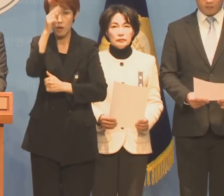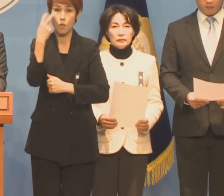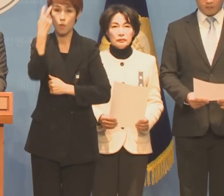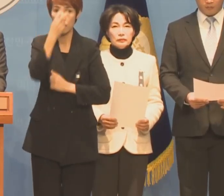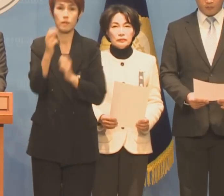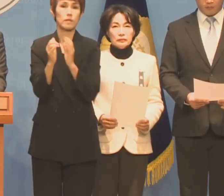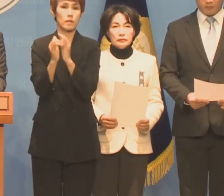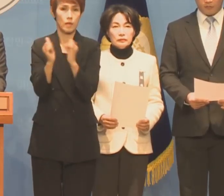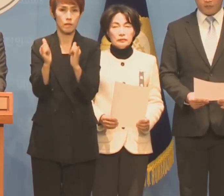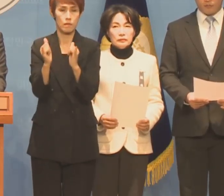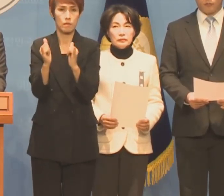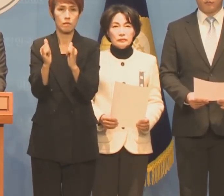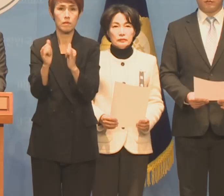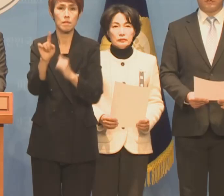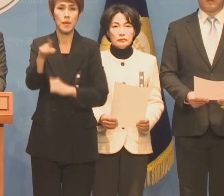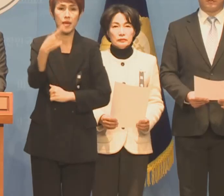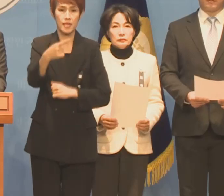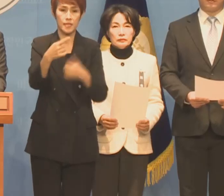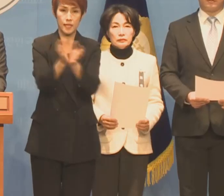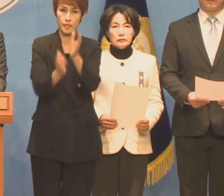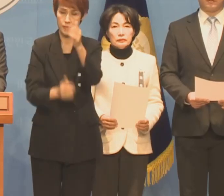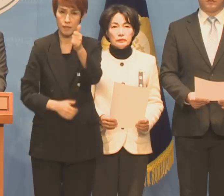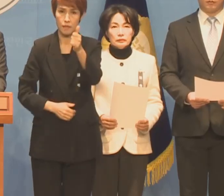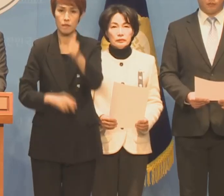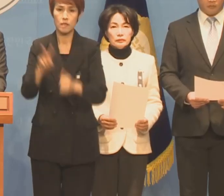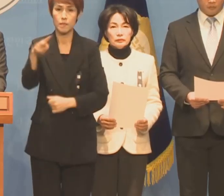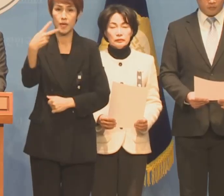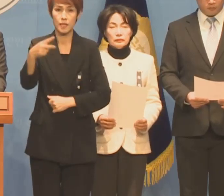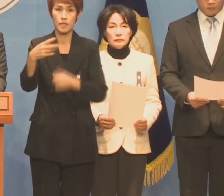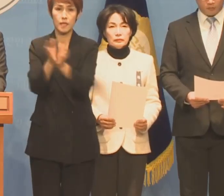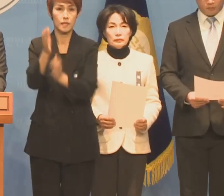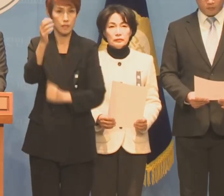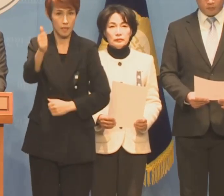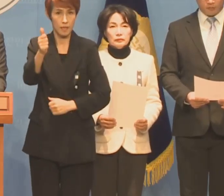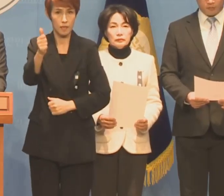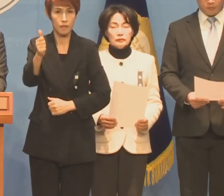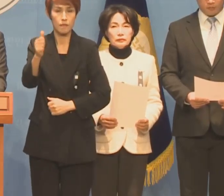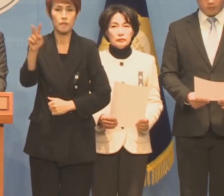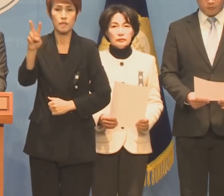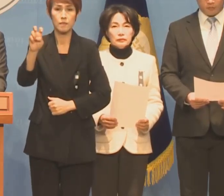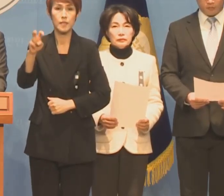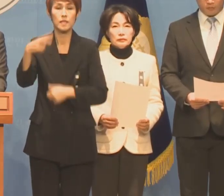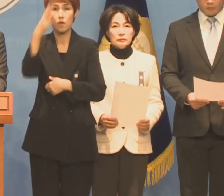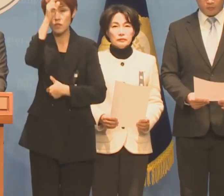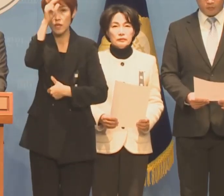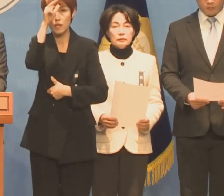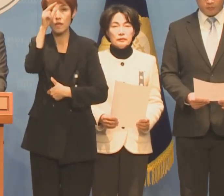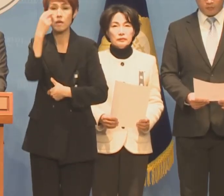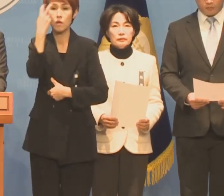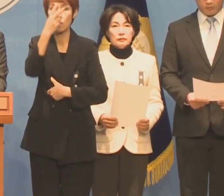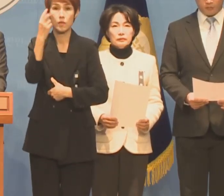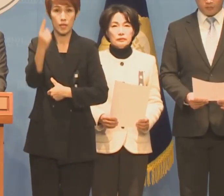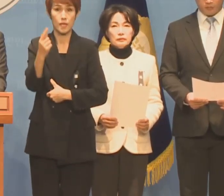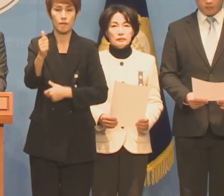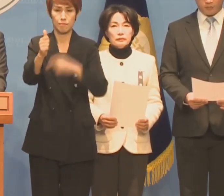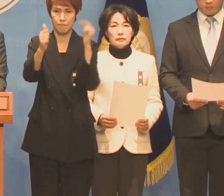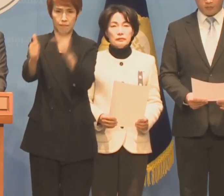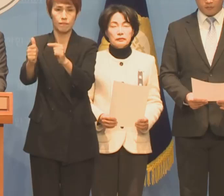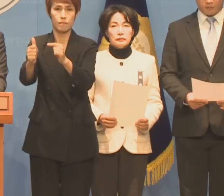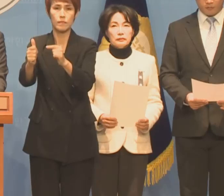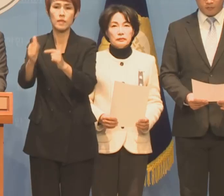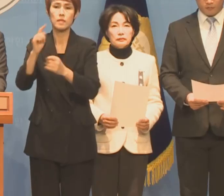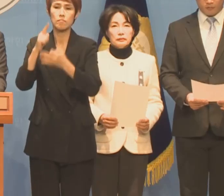경찰관리관과 101 경비단장, 202 경비단장, 22 경찰 경호대장을 통해